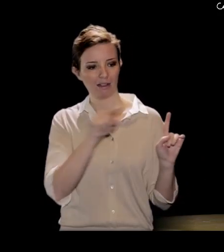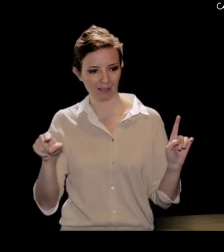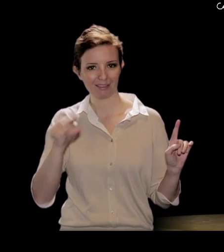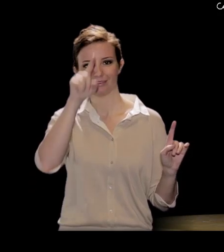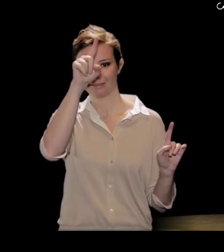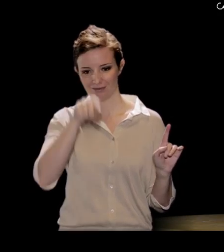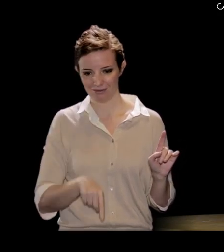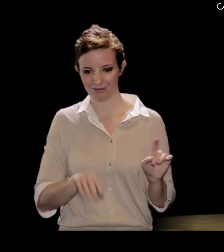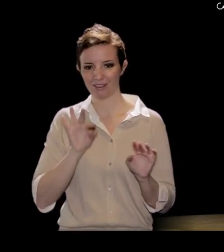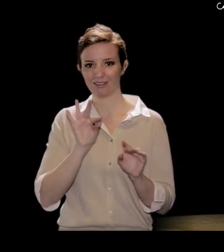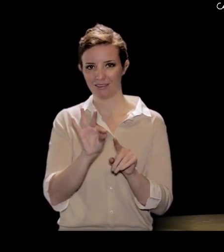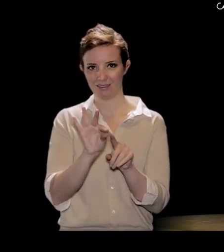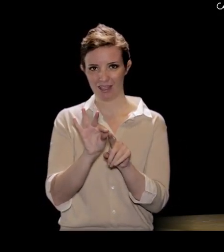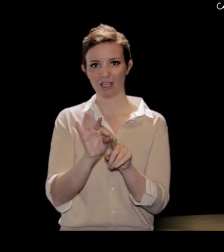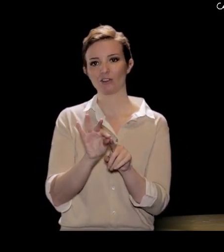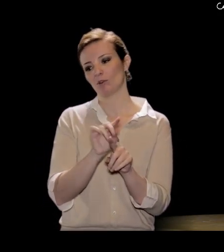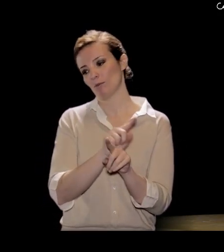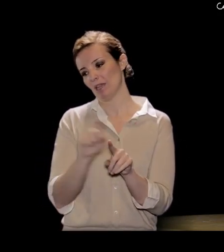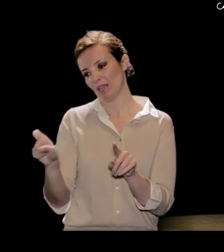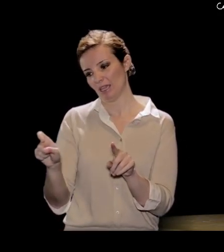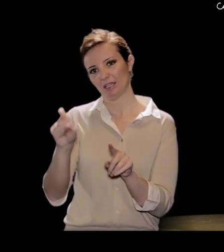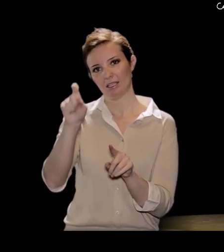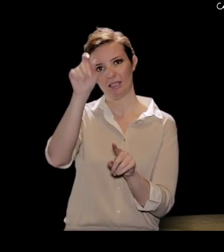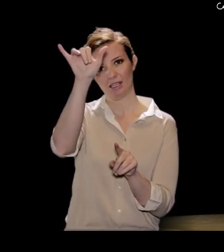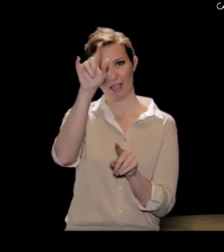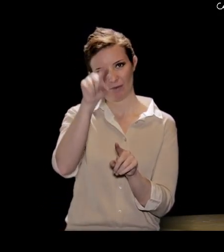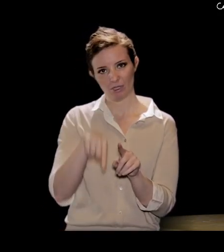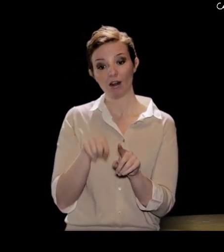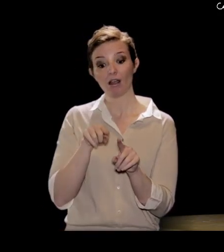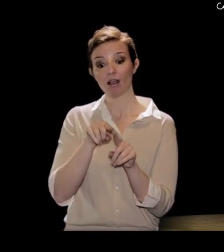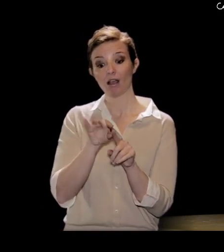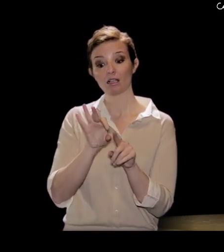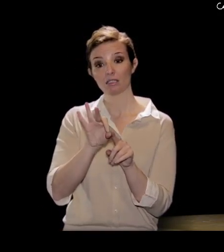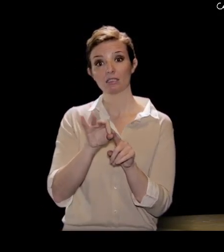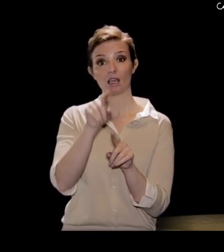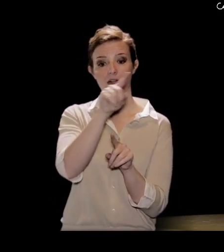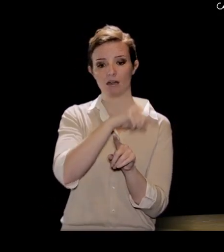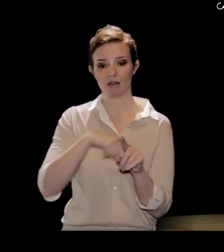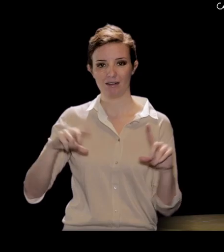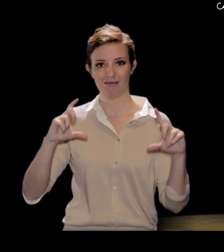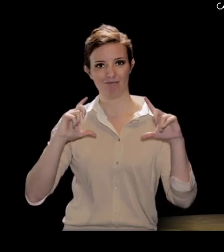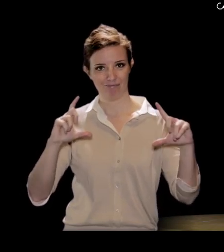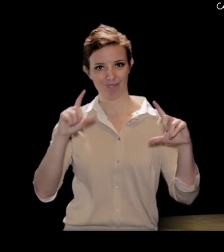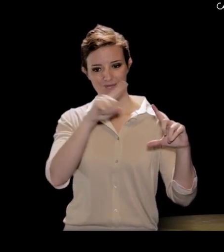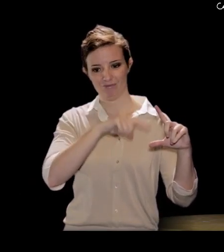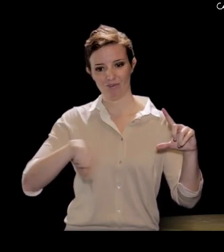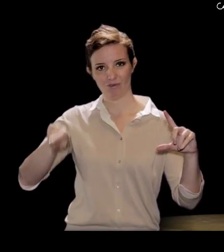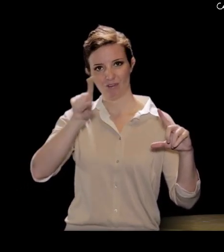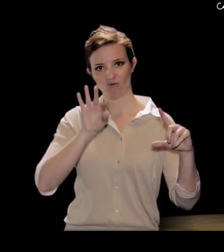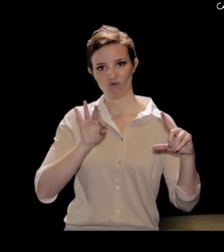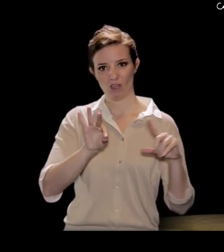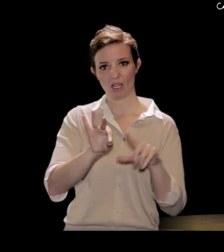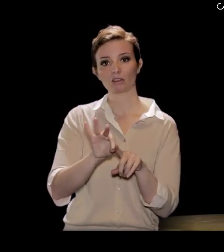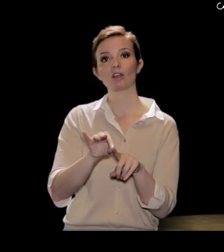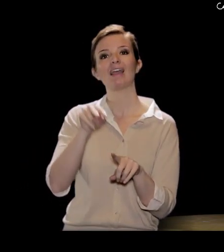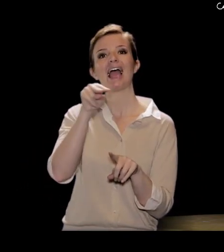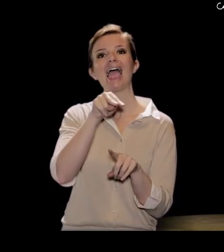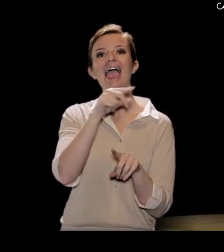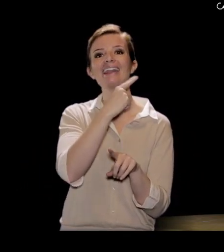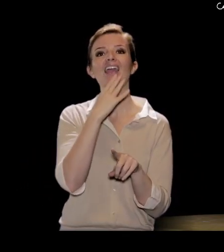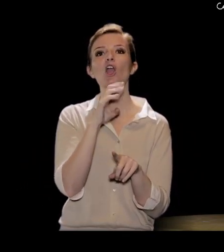goniometrica, xy, questa volta n è il coseno, quindi lo leggiamo sull'asse delle